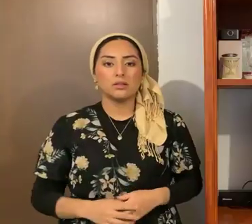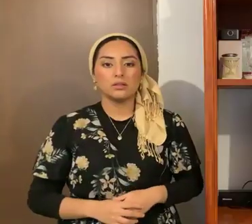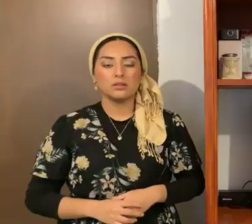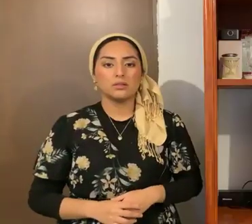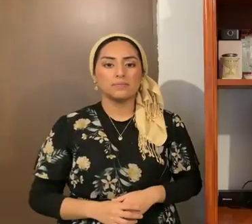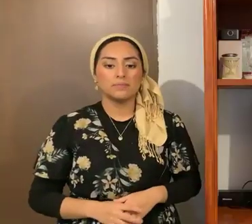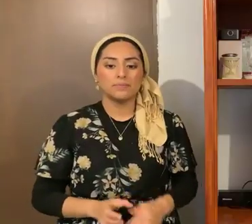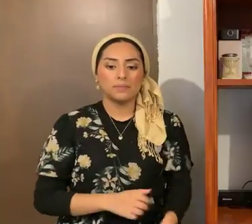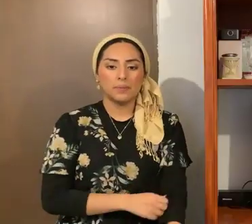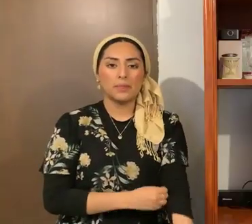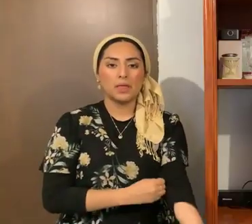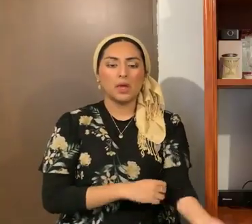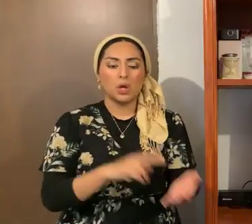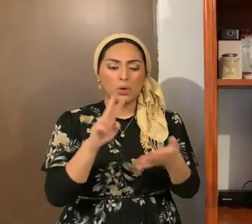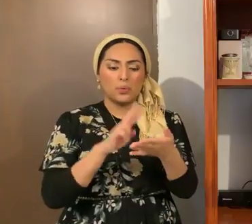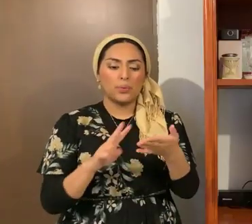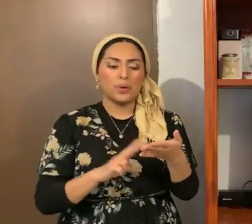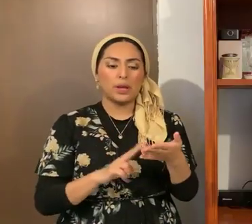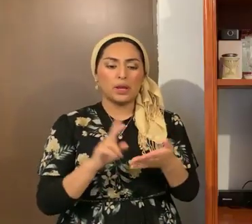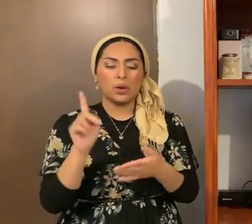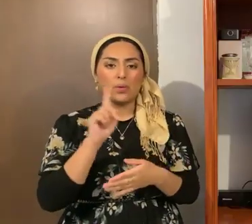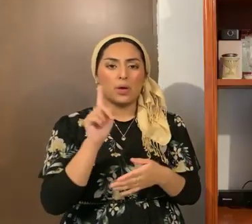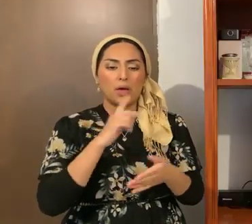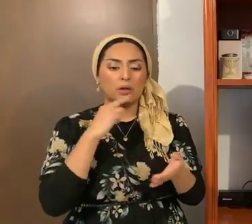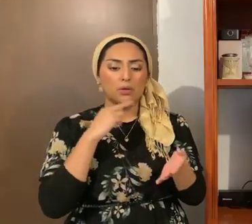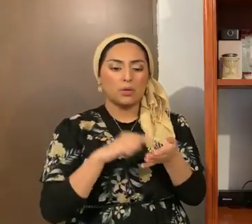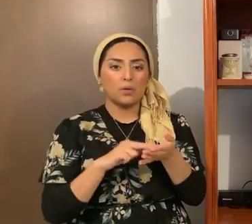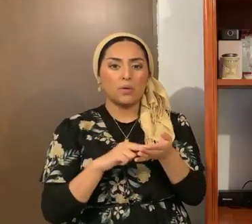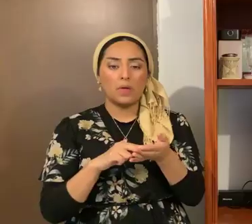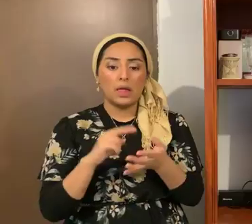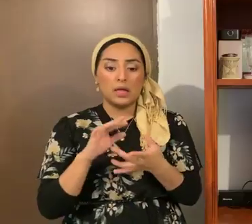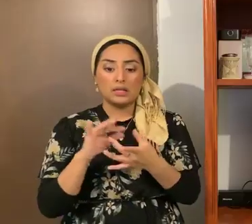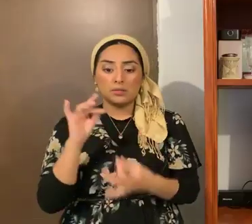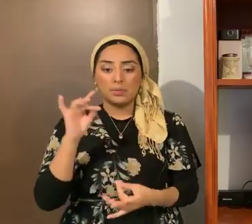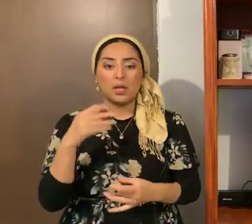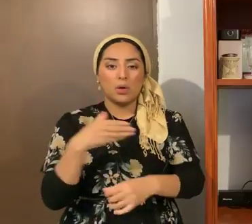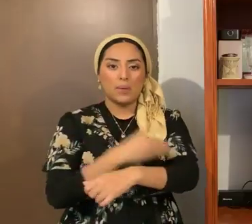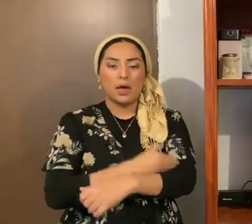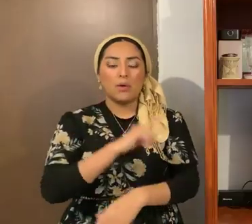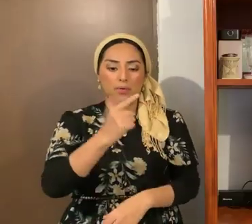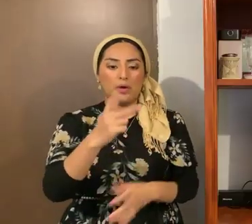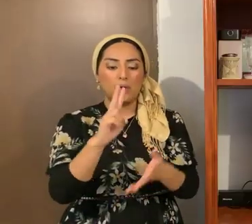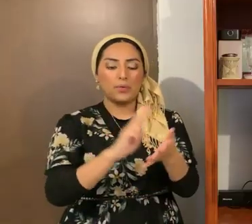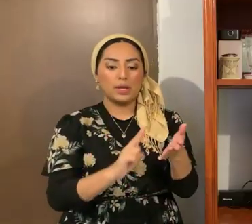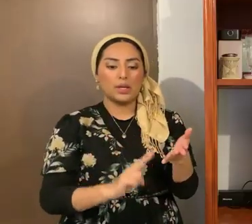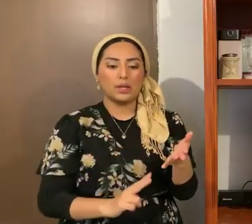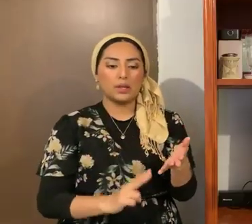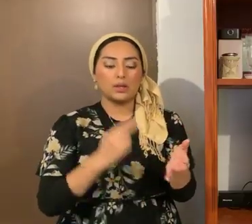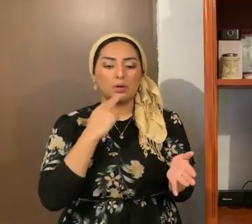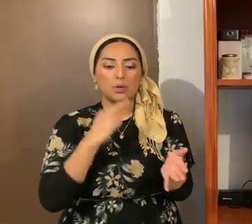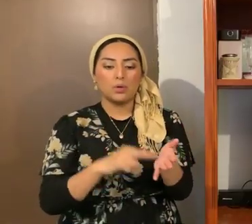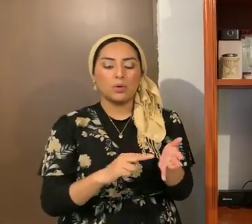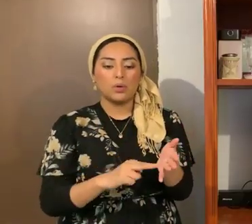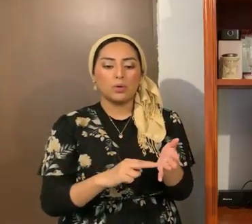Entonces, a ver, lean la parte donde escribieron el poder espiritual seguía. Amén.